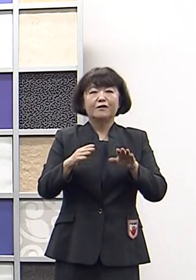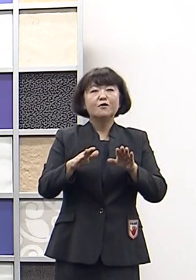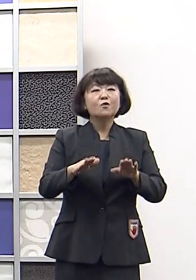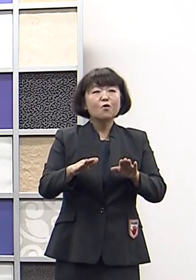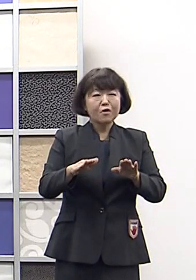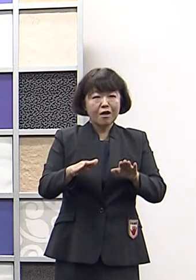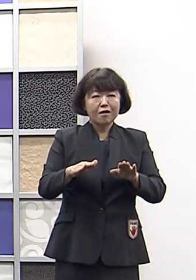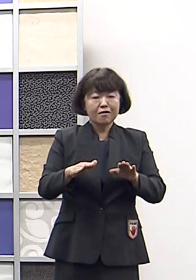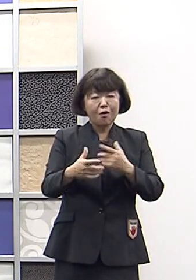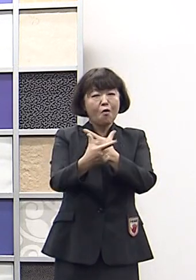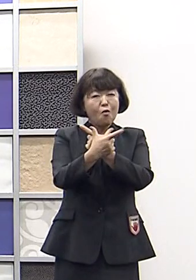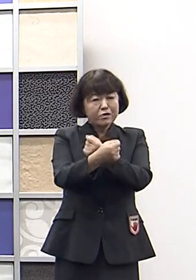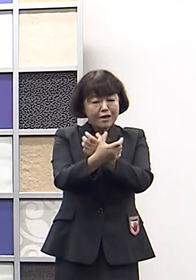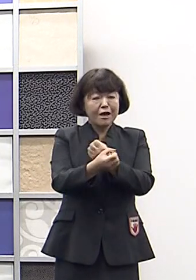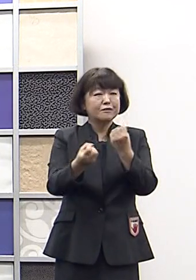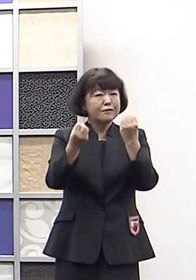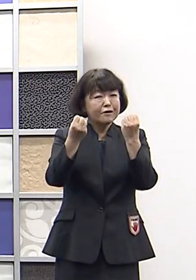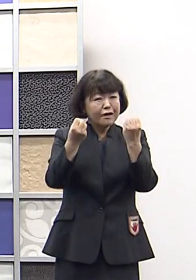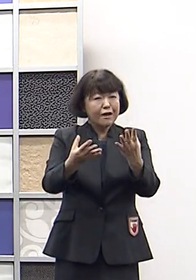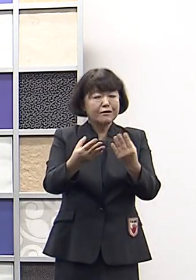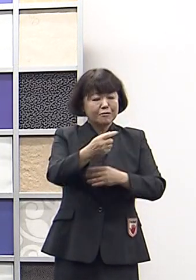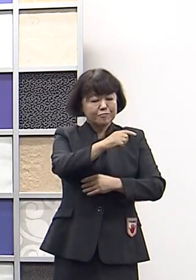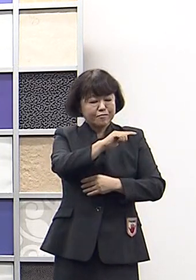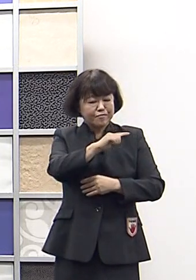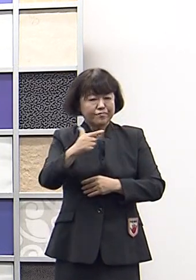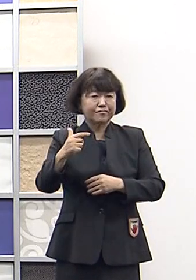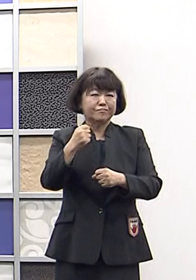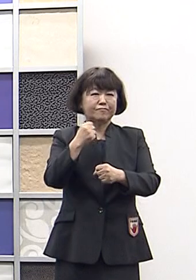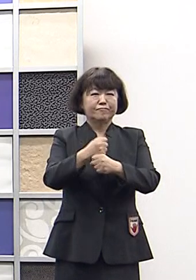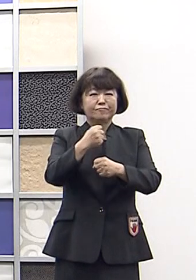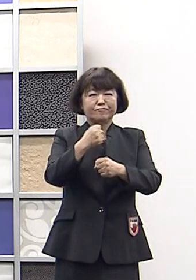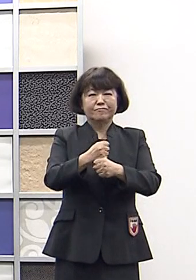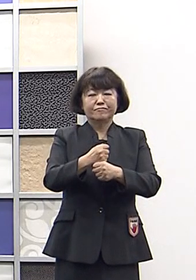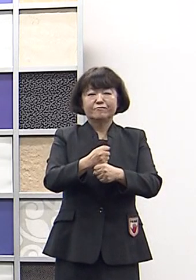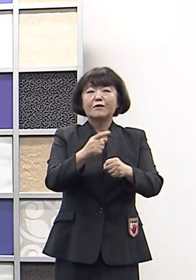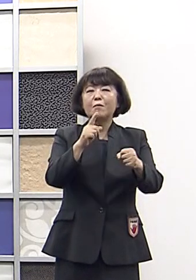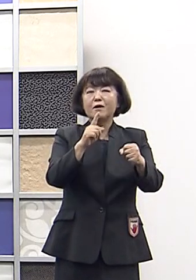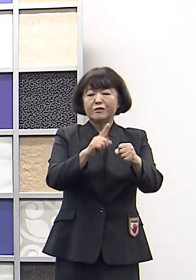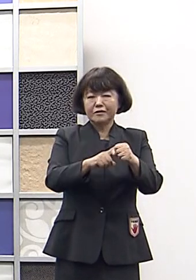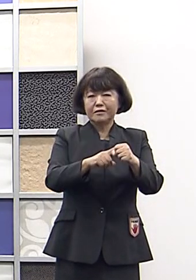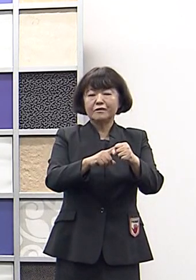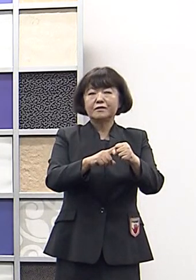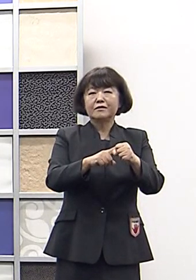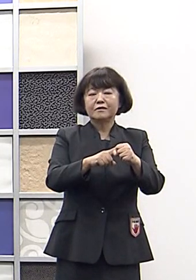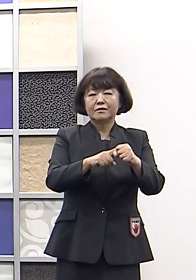両県州で新たな価値を創造していく、上で、この、